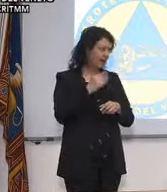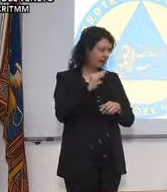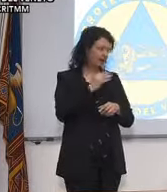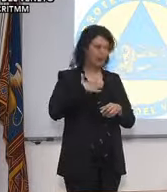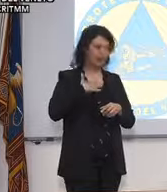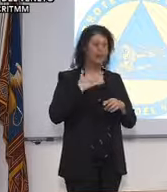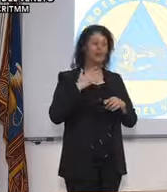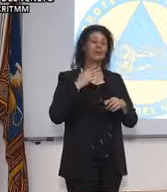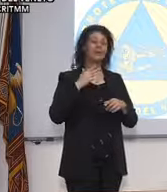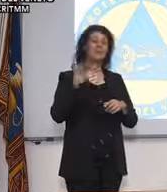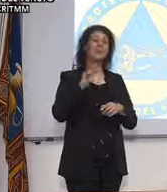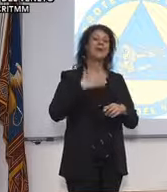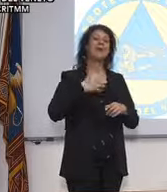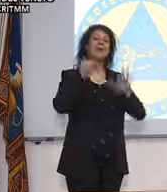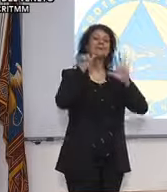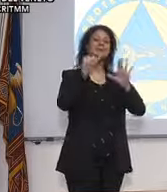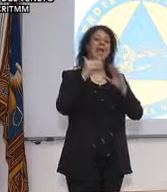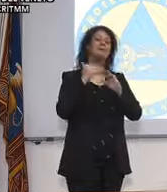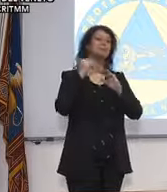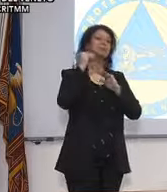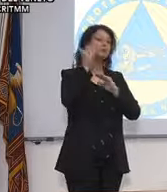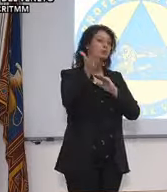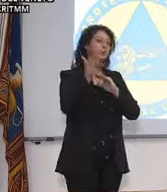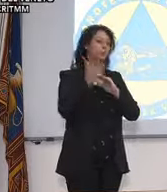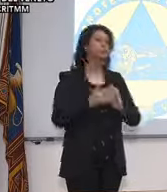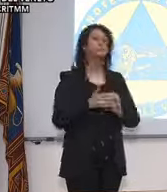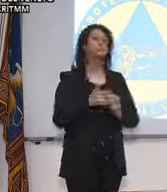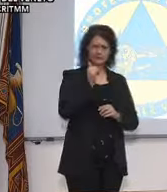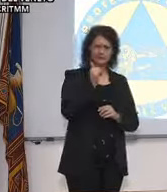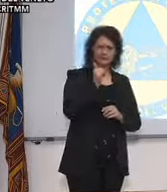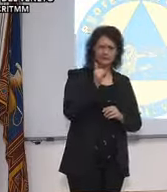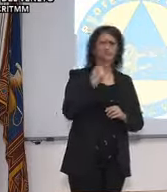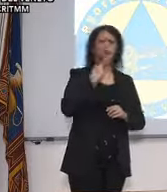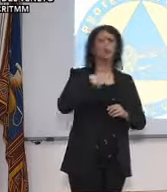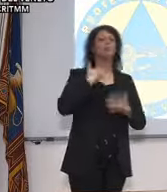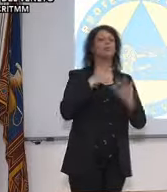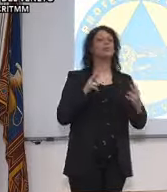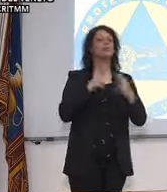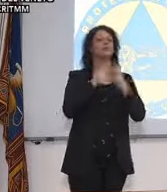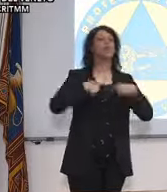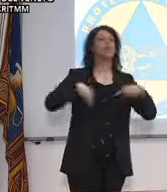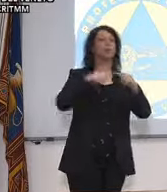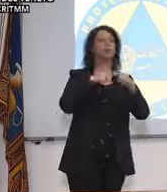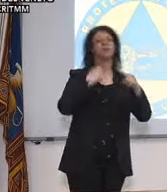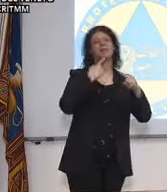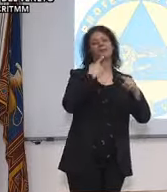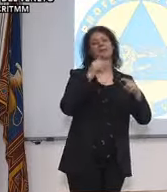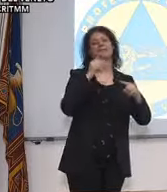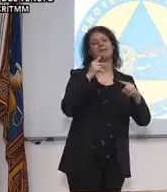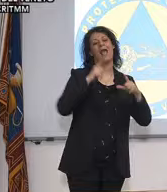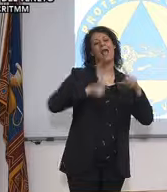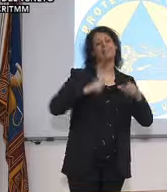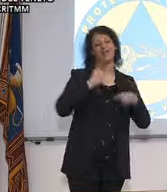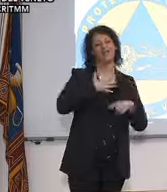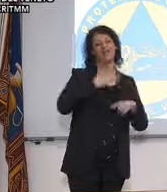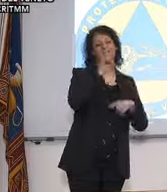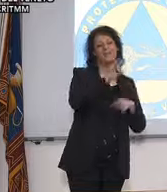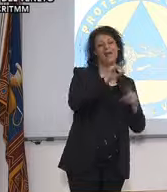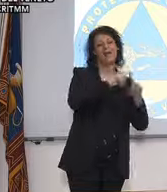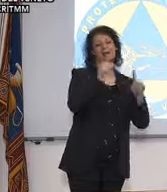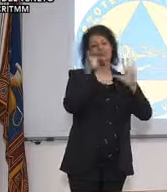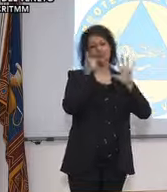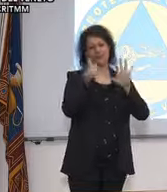Sì, sì, noi stiamo facendo un ragionamento, allora l'incontro che ho fatto è quello che ho inserito 06, quindi asili nido 03 e 36 scuole dell'infanzia